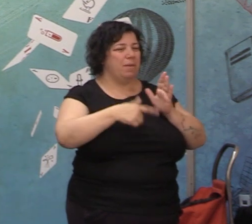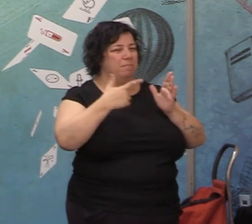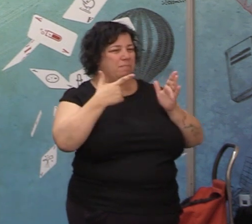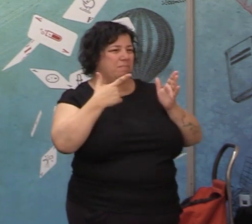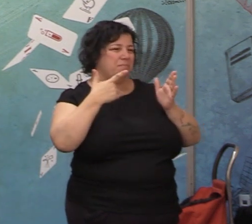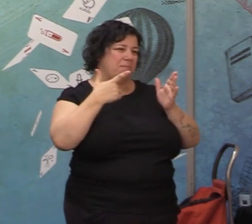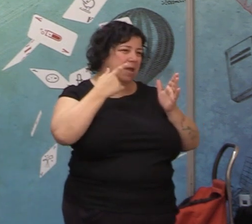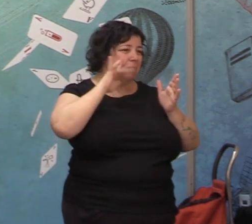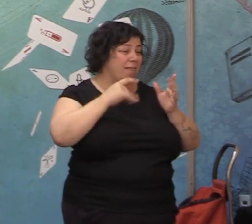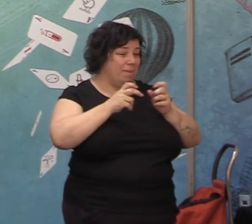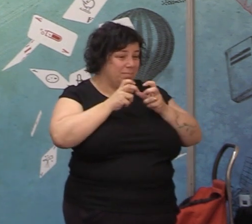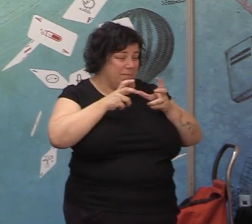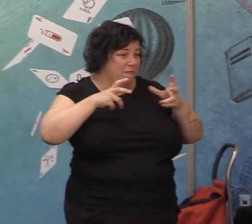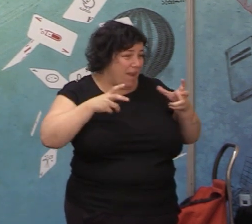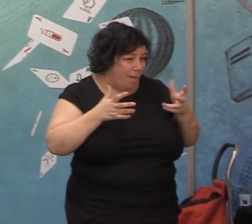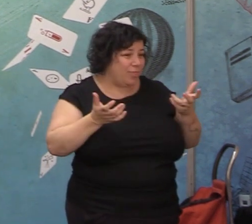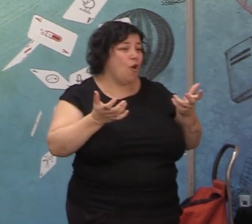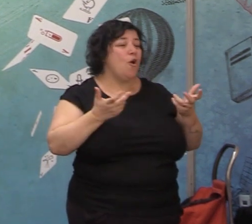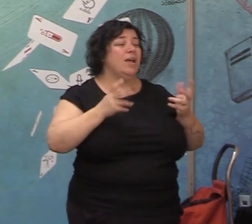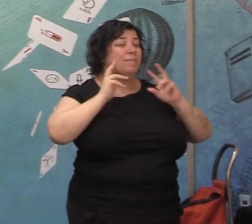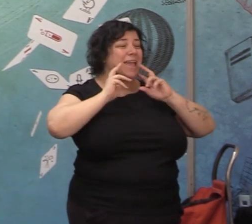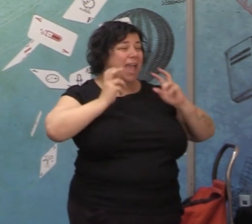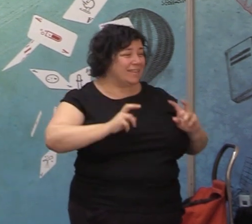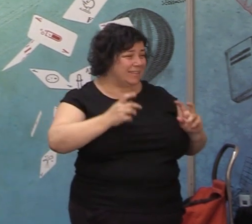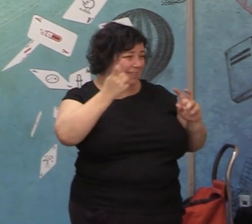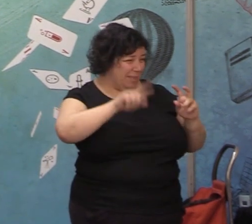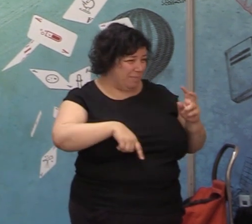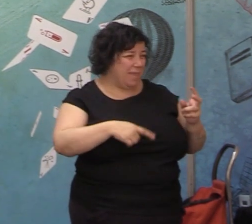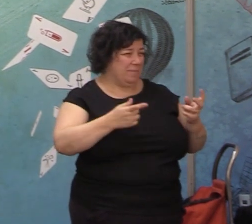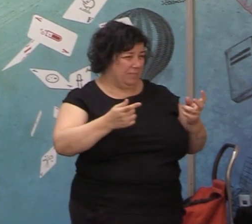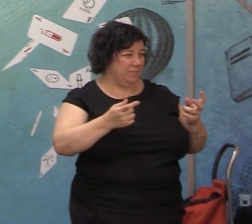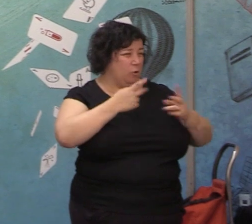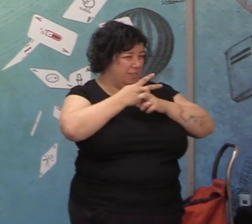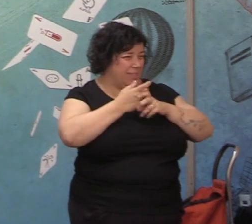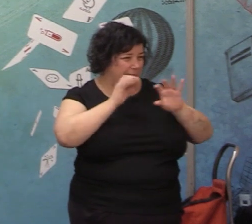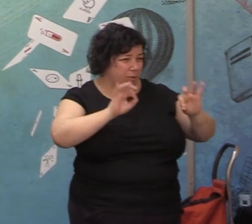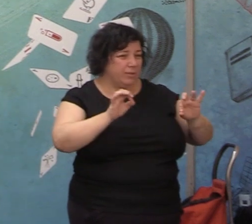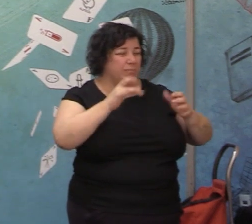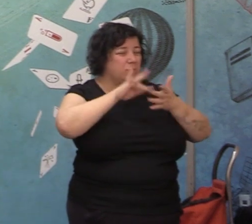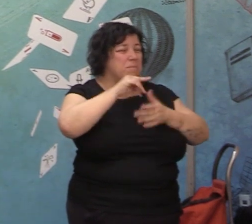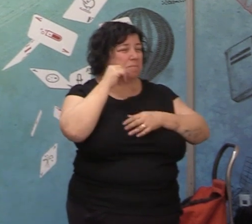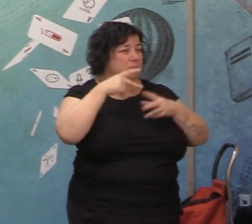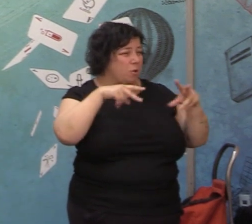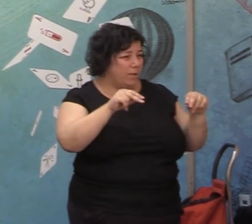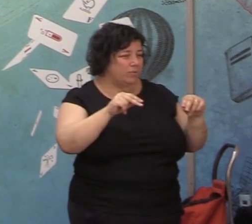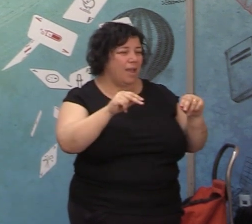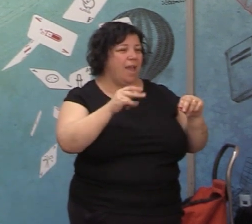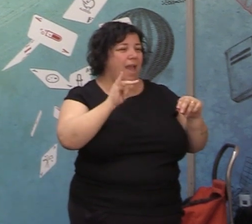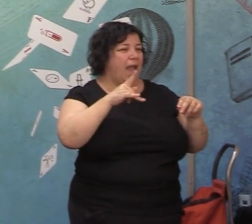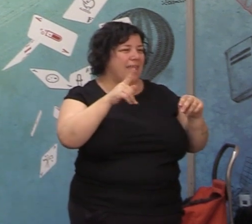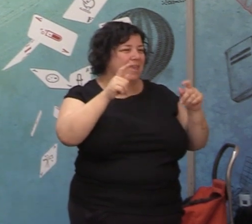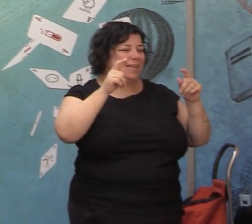propensión a la inflamación, al estrés oxidativo. También en la menopausia se dan muchos eventos